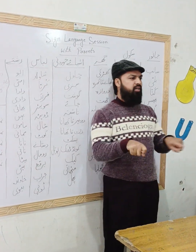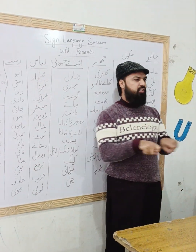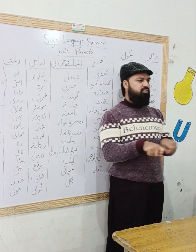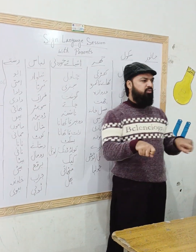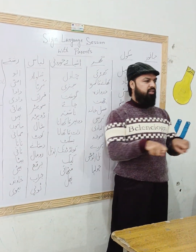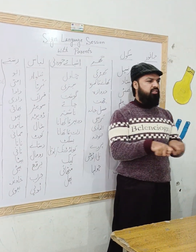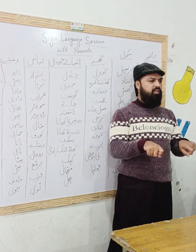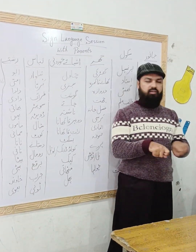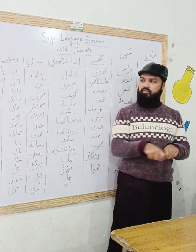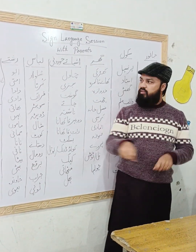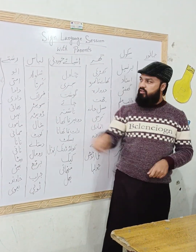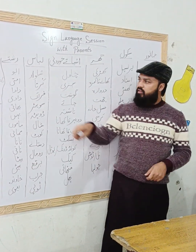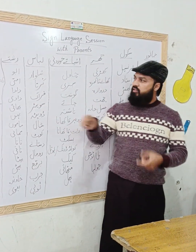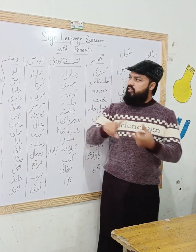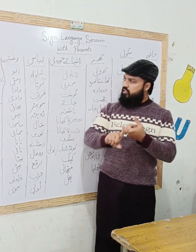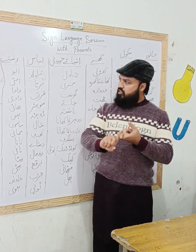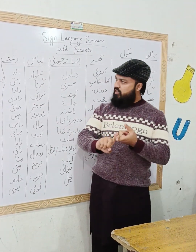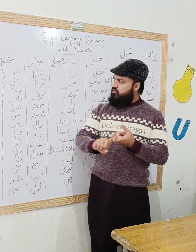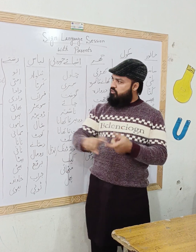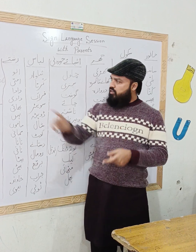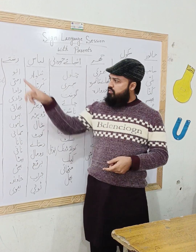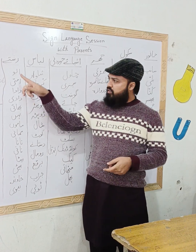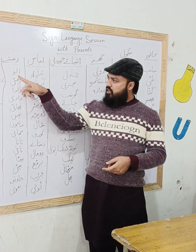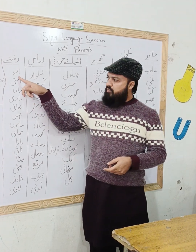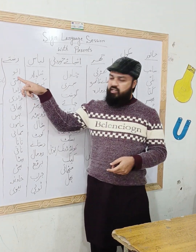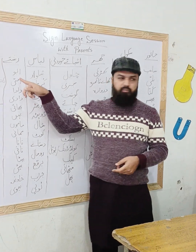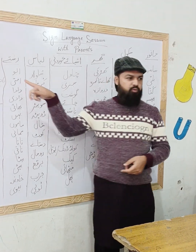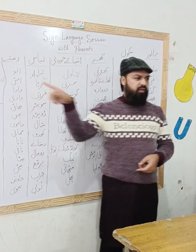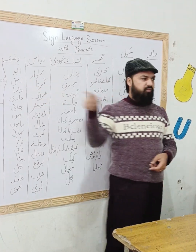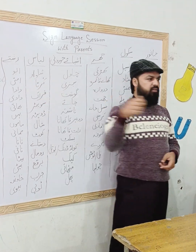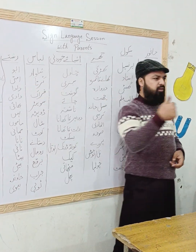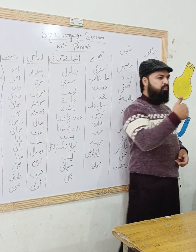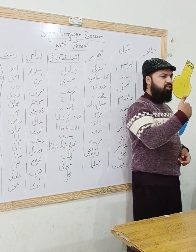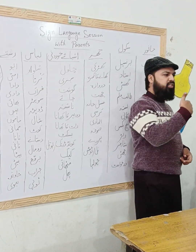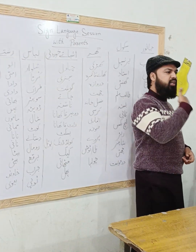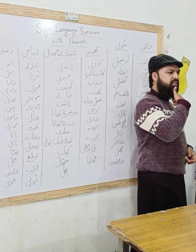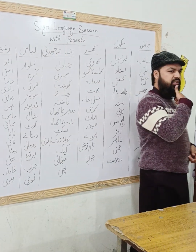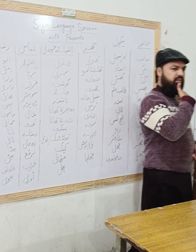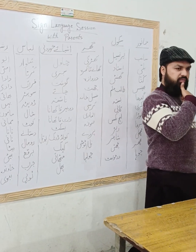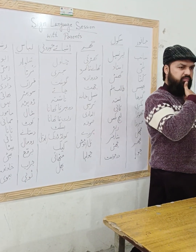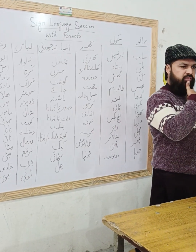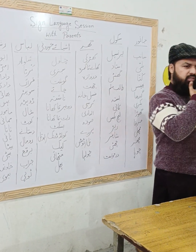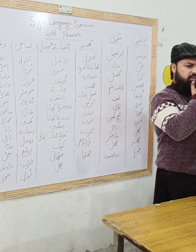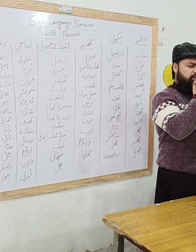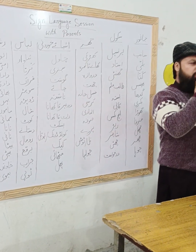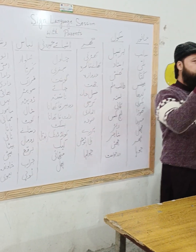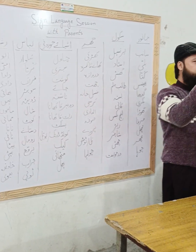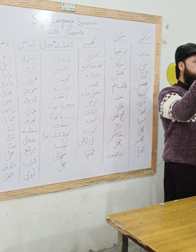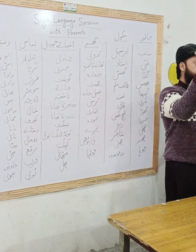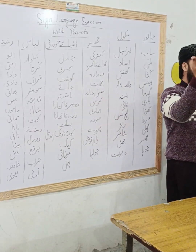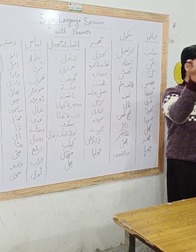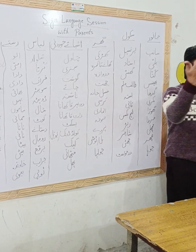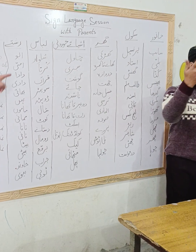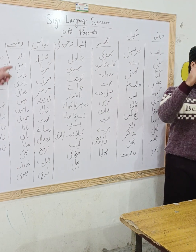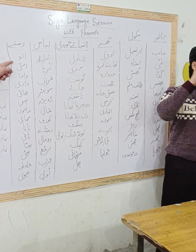रिश्तों का। ठीक है ना, ये इशारा रिश्तों का। अब ये अब्बू है, अब्बू का इशारा ये है। ठीक है, कुछ यानी कि सूबों में यानी कि